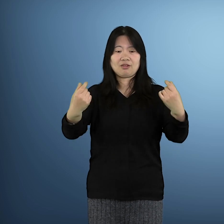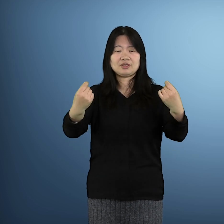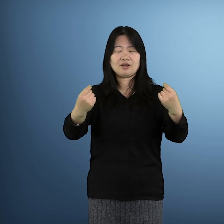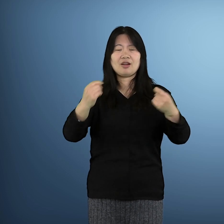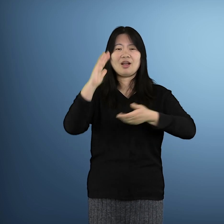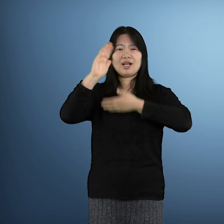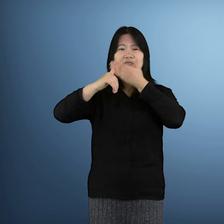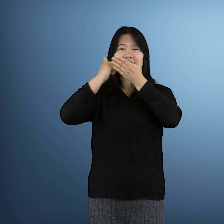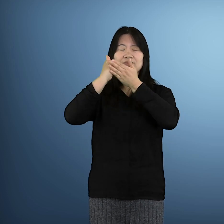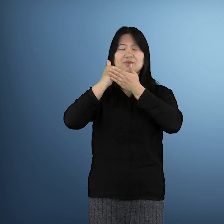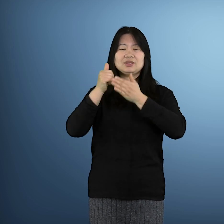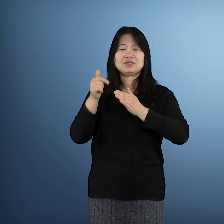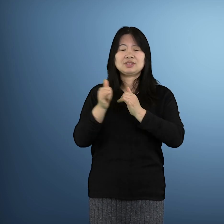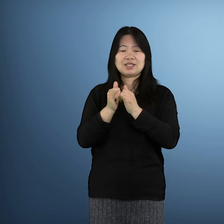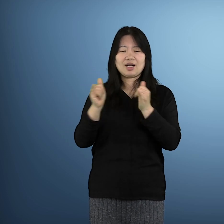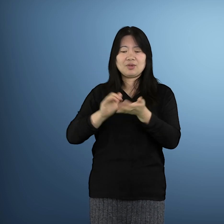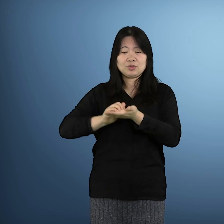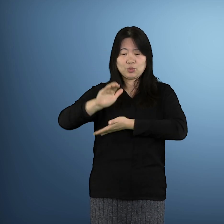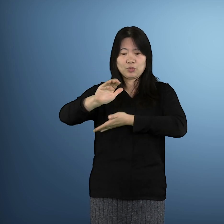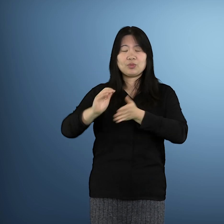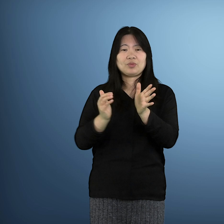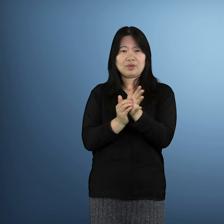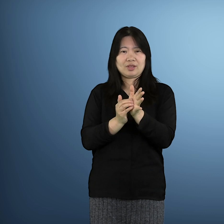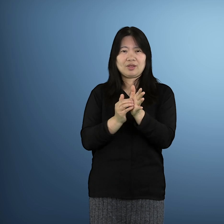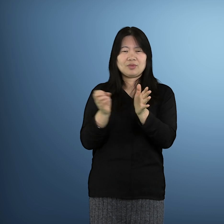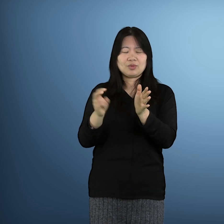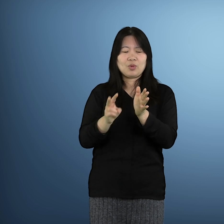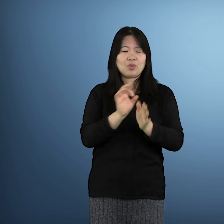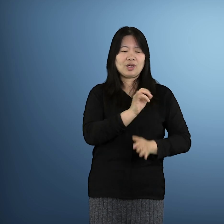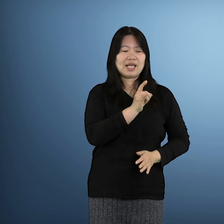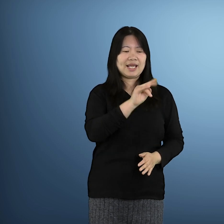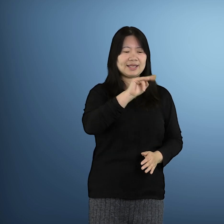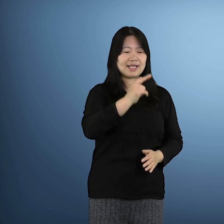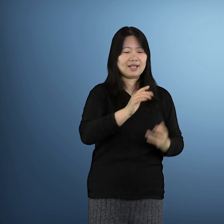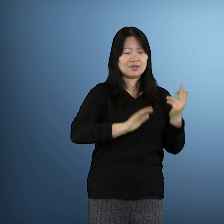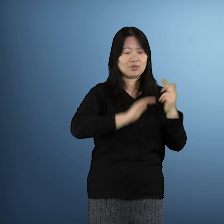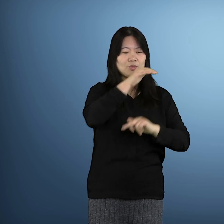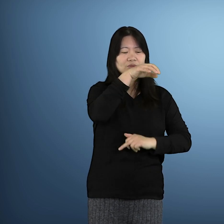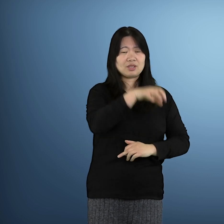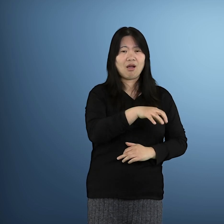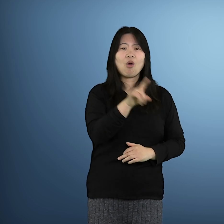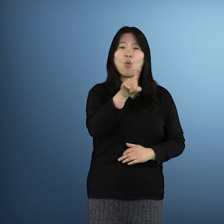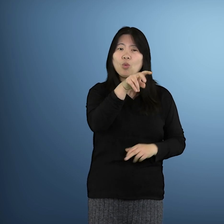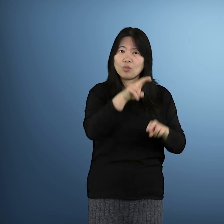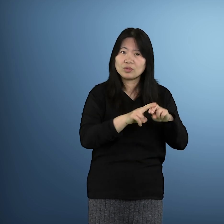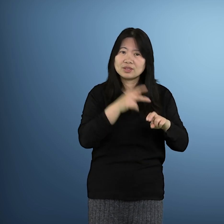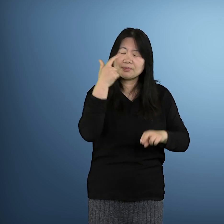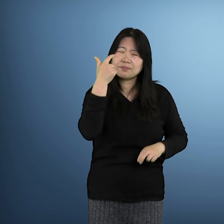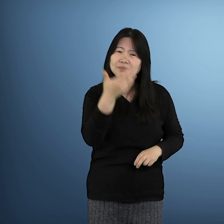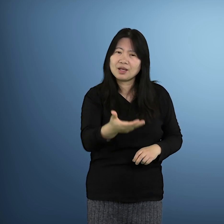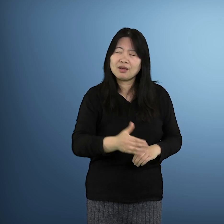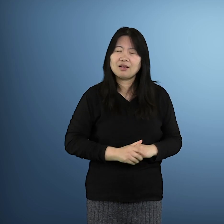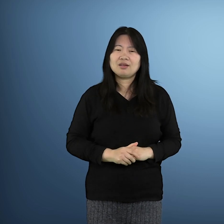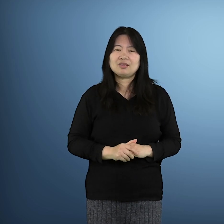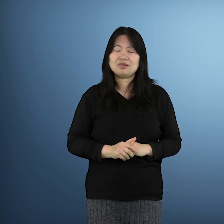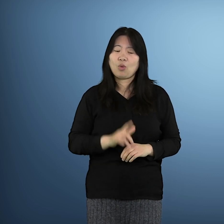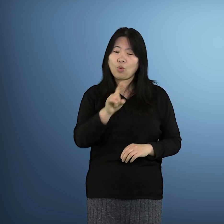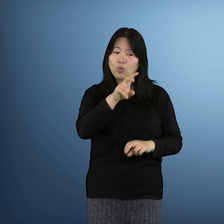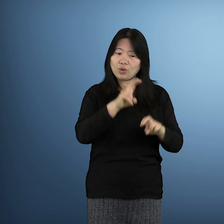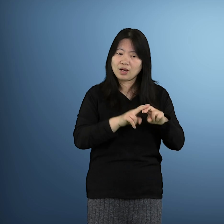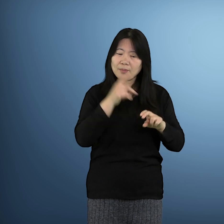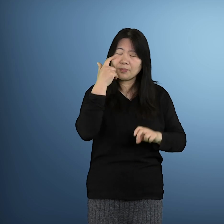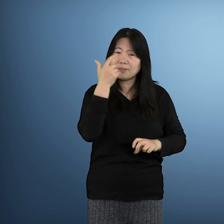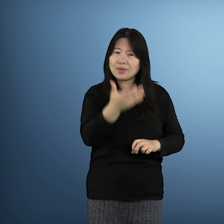이같이 하나님이 그 사람을 쫓아내시고 에덴 동산의 어느 쪽입니까? 어느